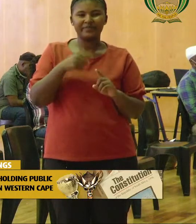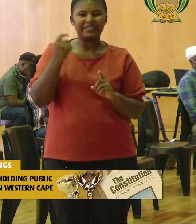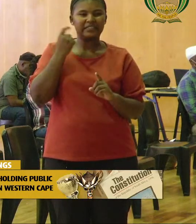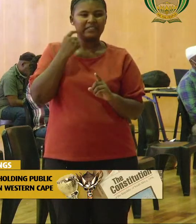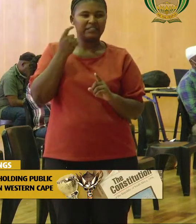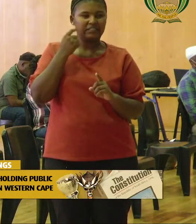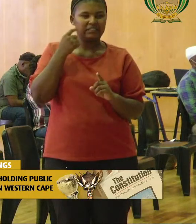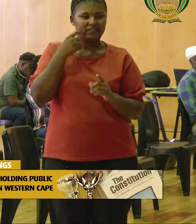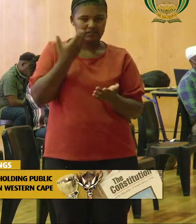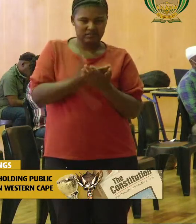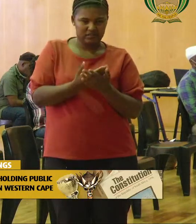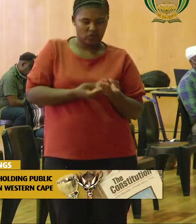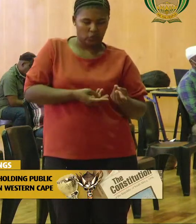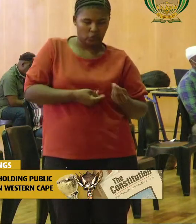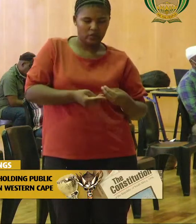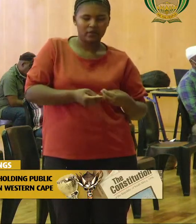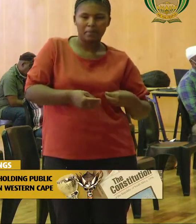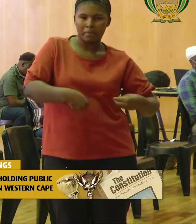ukuthengeka kwabo